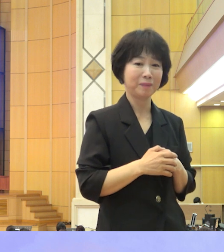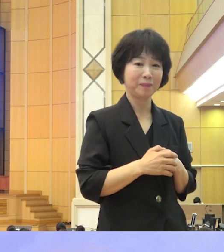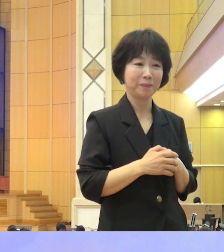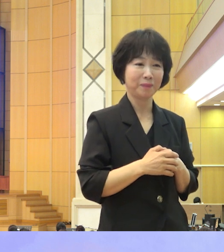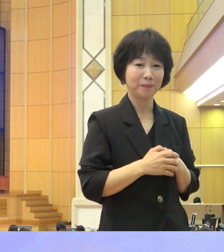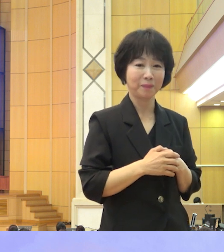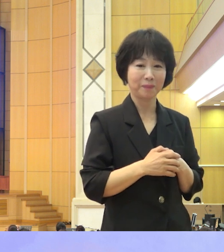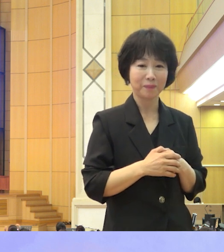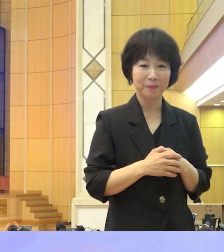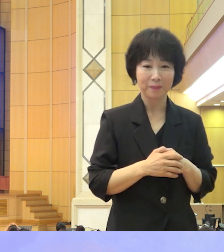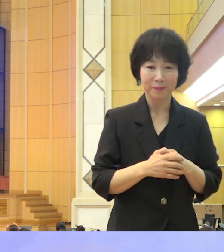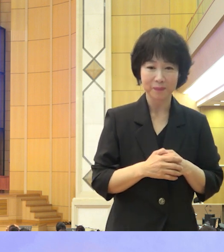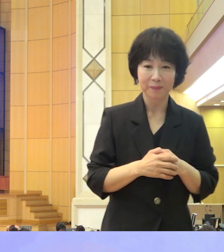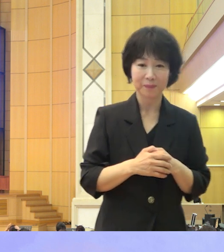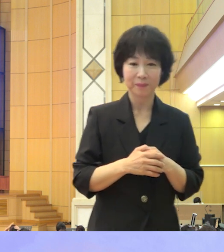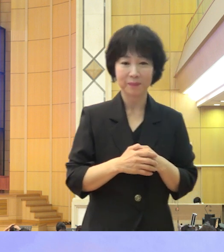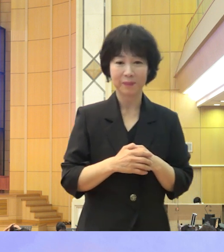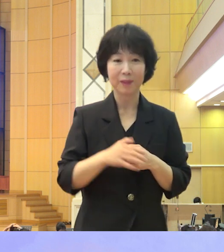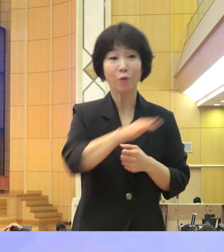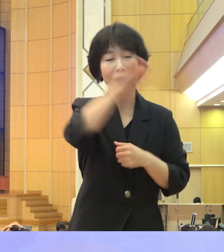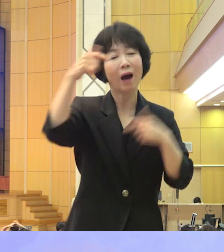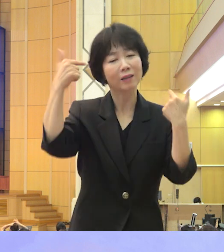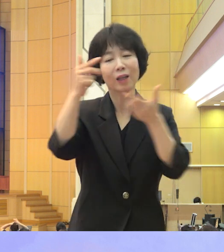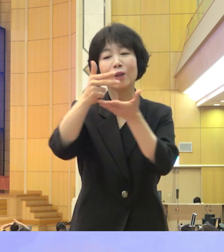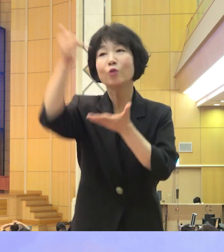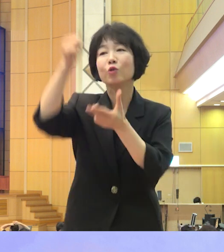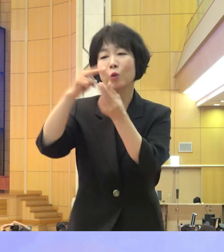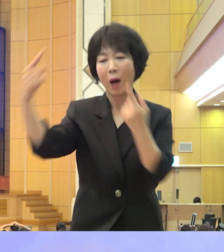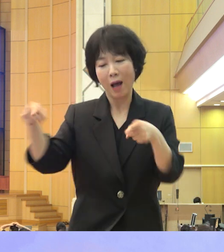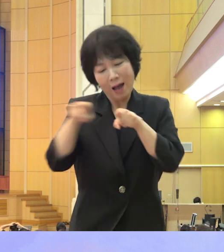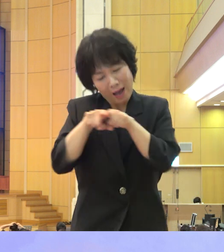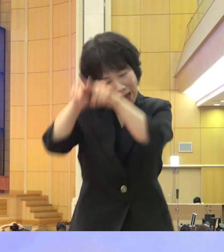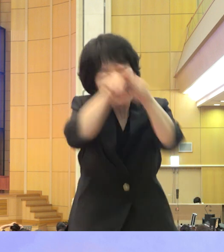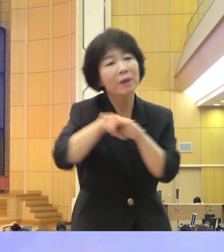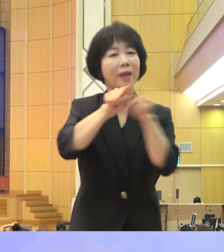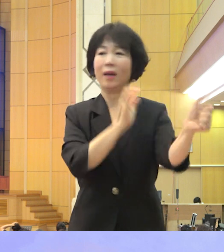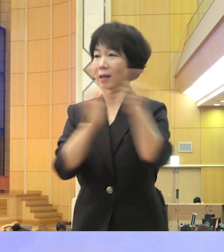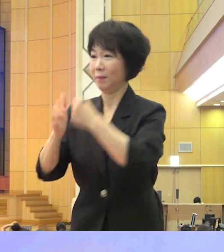주자만 붙이세요. 주님과 함께. 할렐루야.